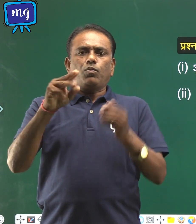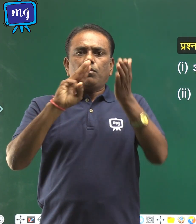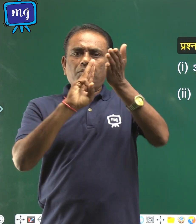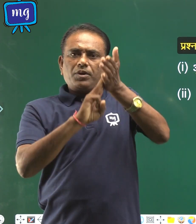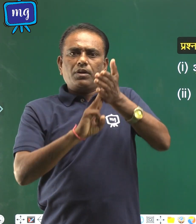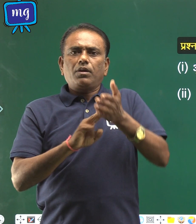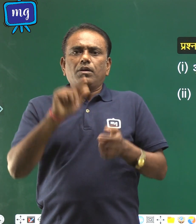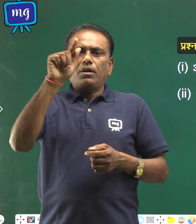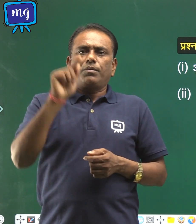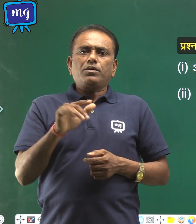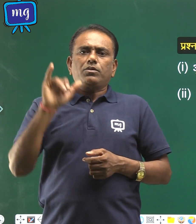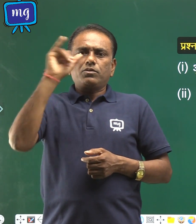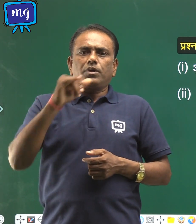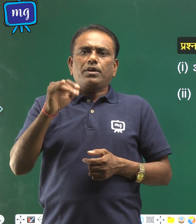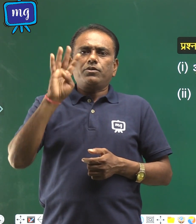अनुपात 64 मीटर